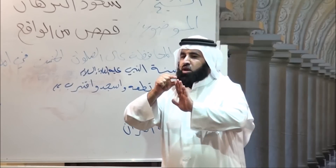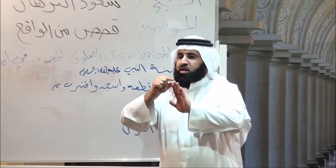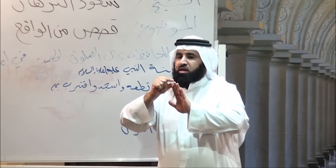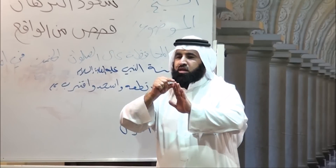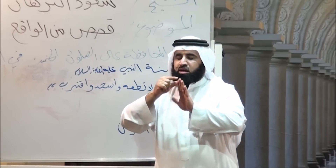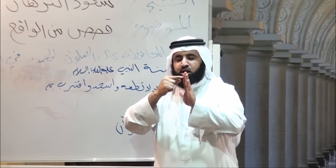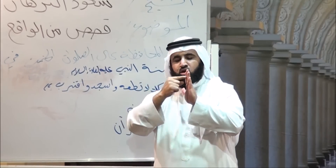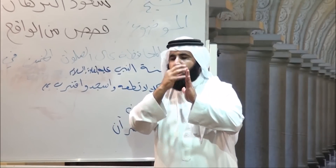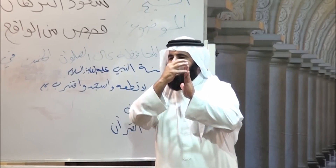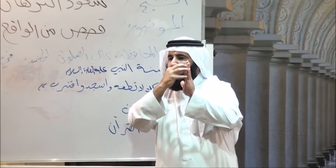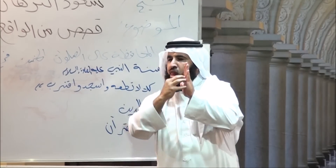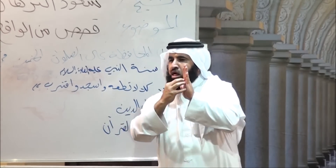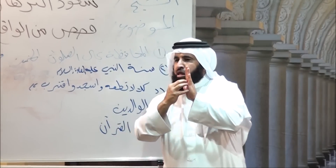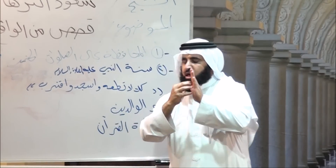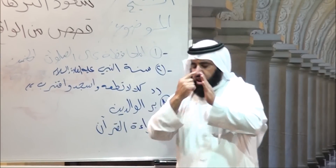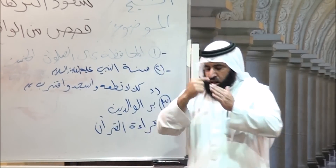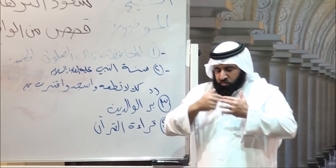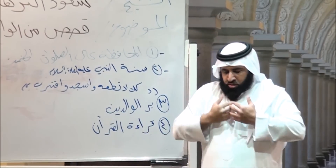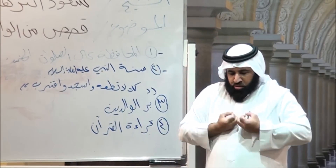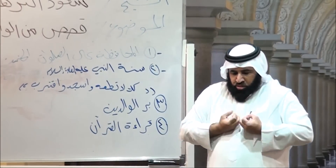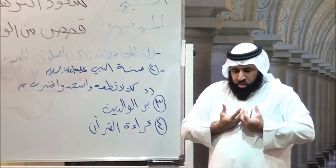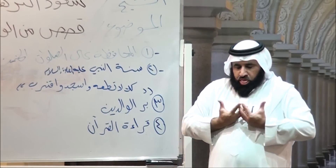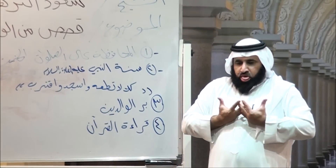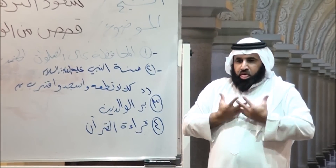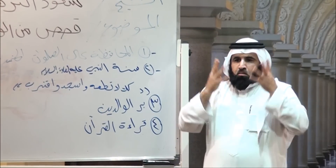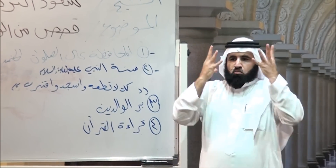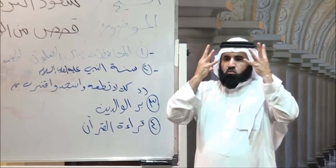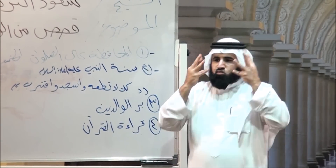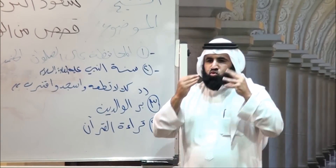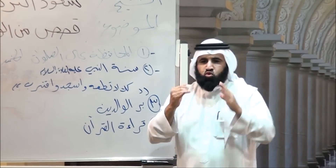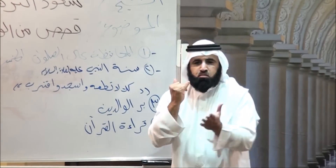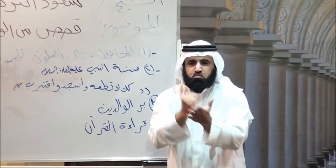الله هو الذي يشرح هذا الصدر.